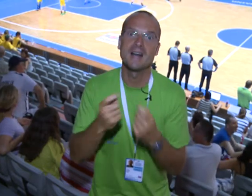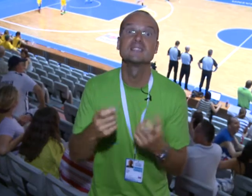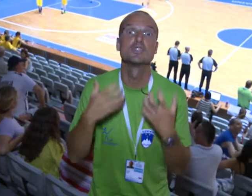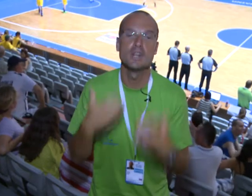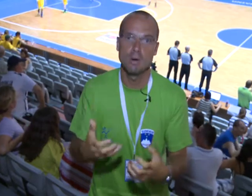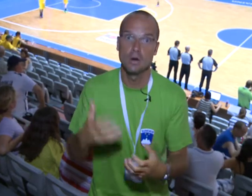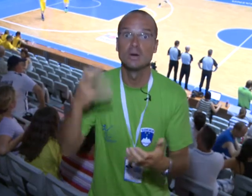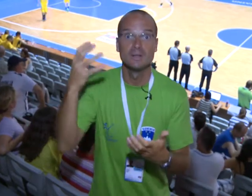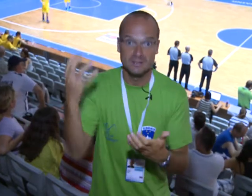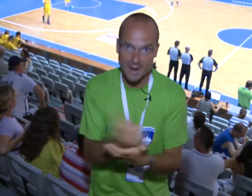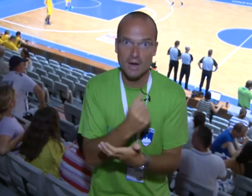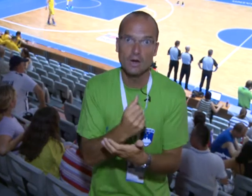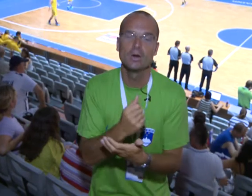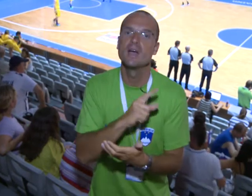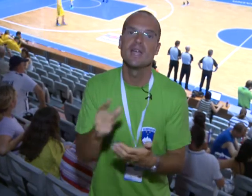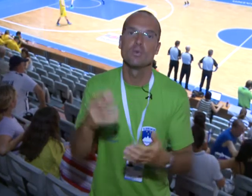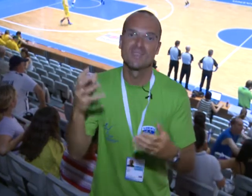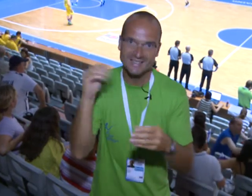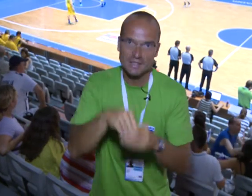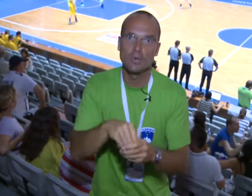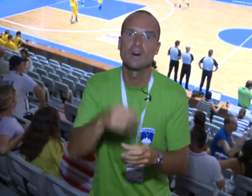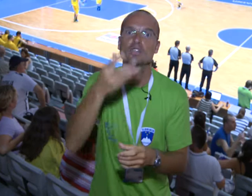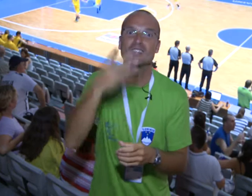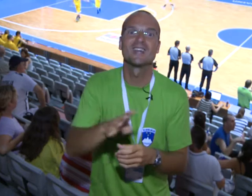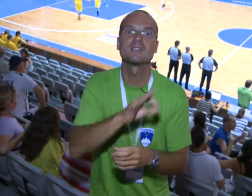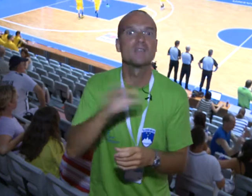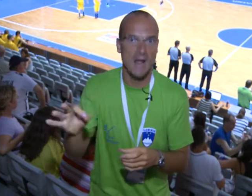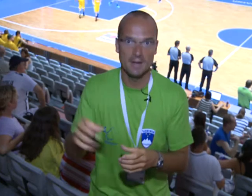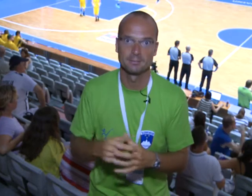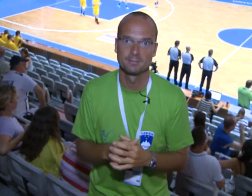reprezentanci, želimo zmago in uvrstitev v četrtfinale.